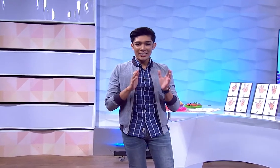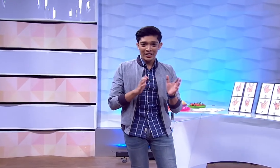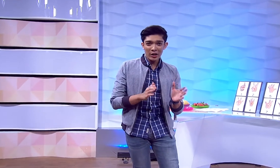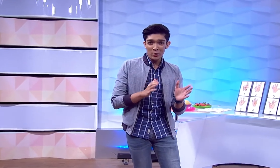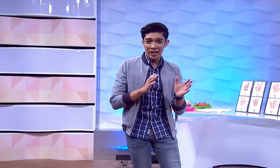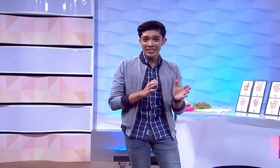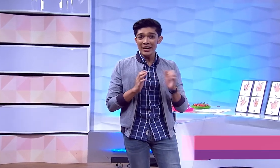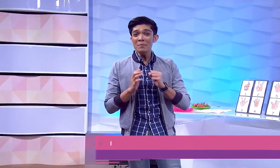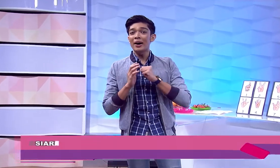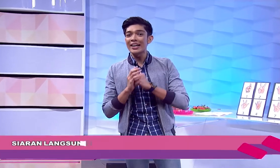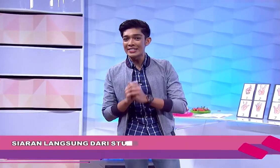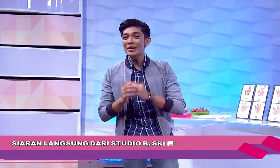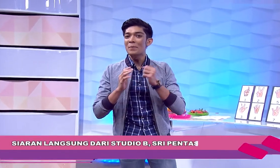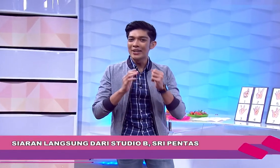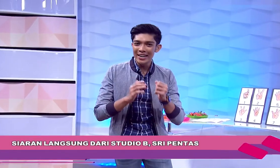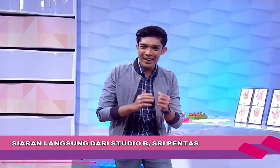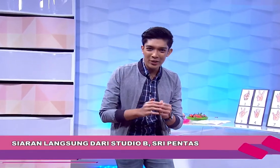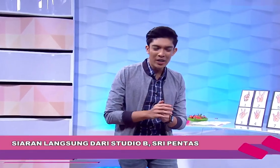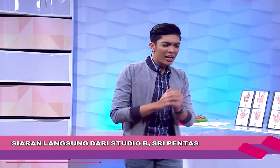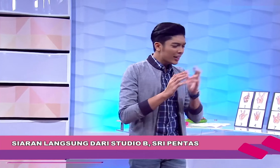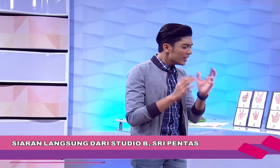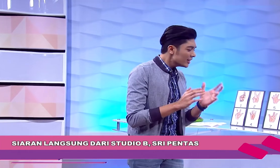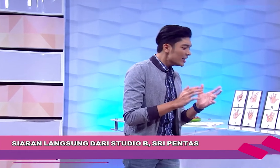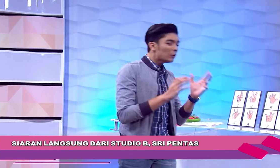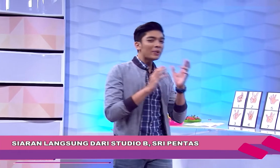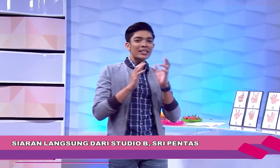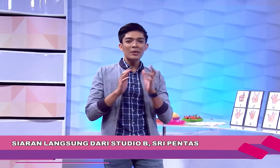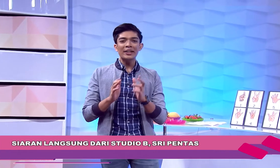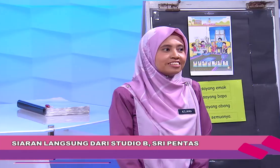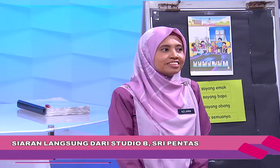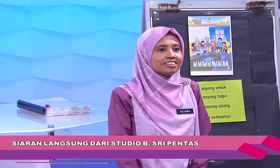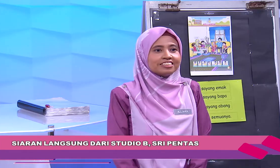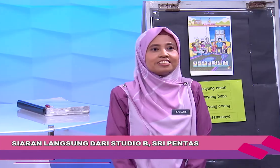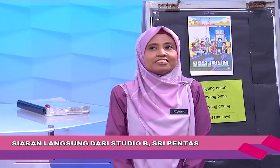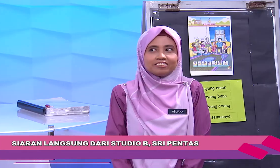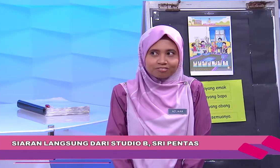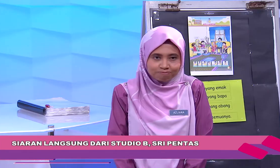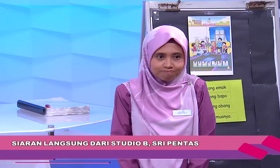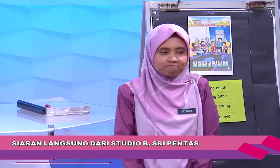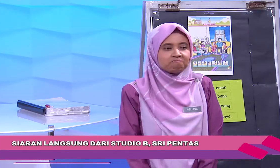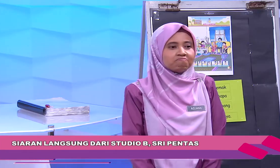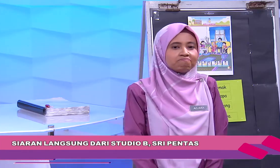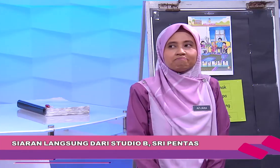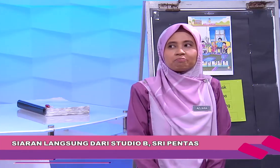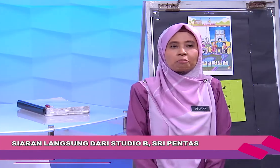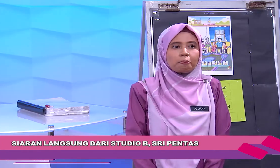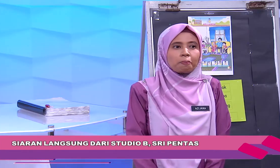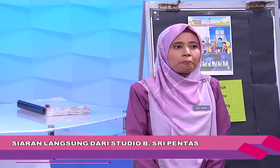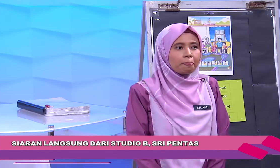isyarat komunikasi dan bahasa Melayu tadi kita dapat belajar mengenai huruf dalam bahasa isyarat kita telah bomber kire